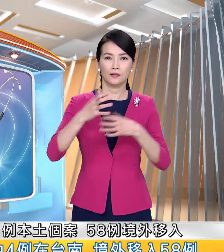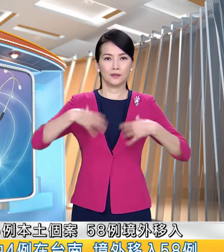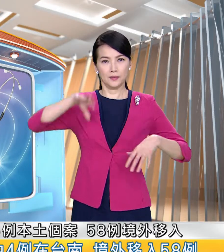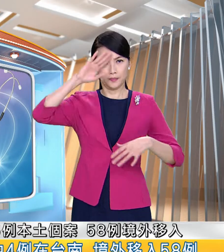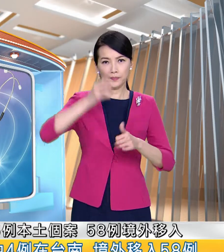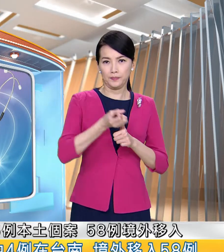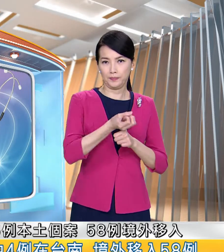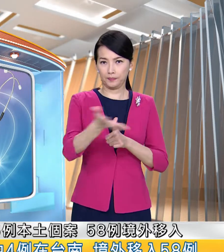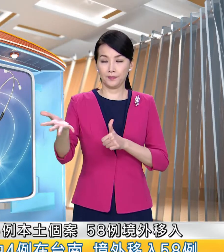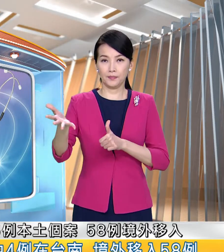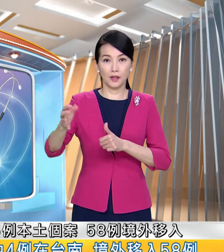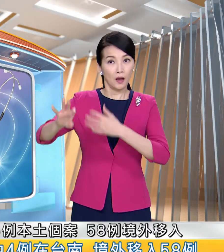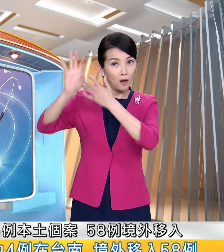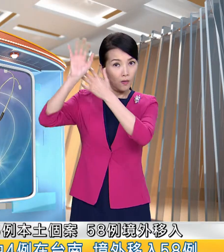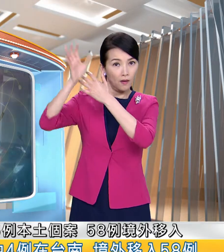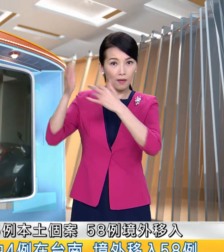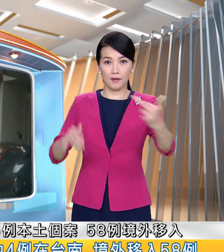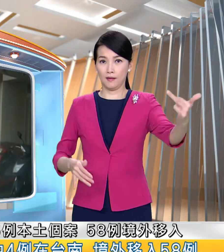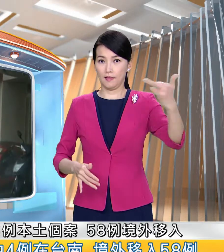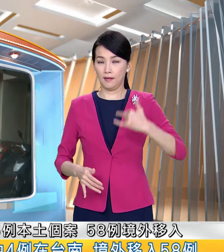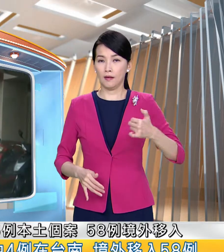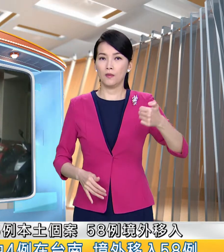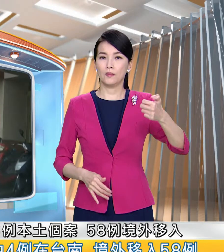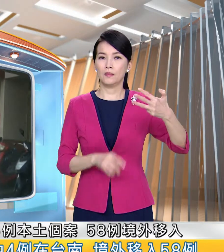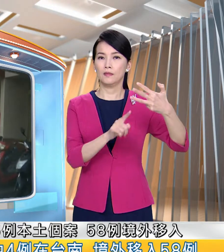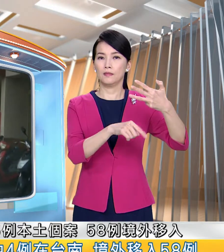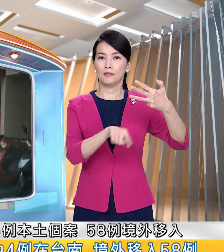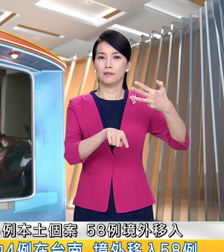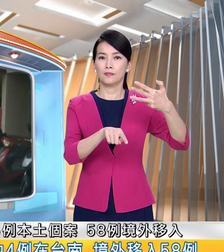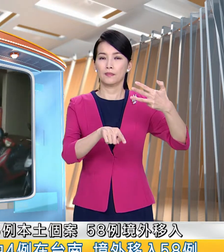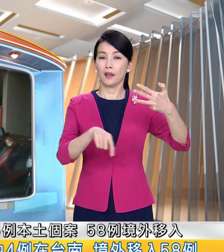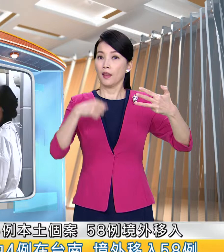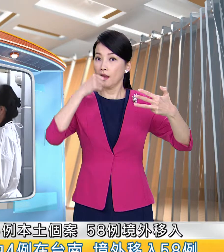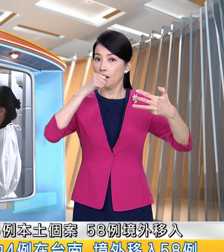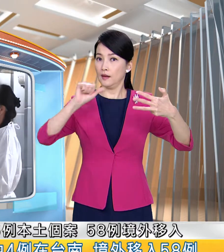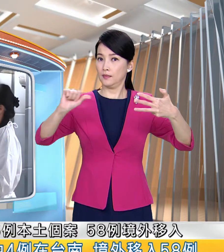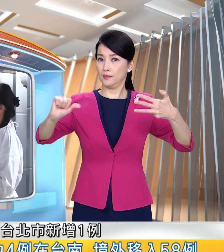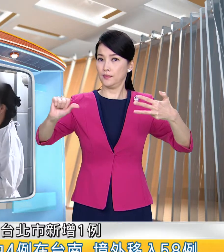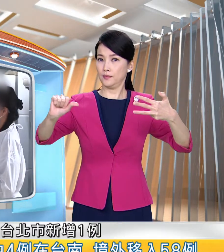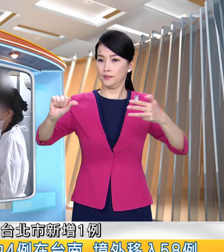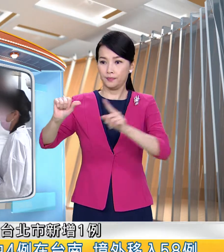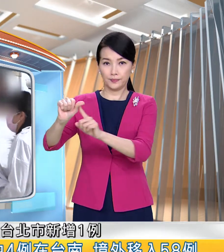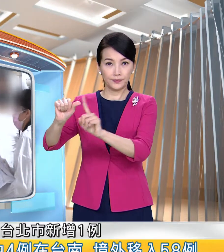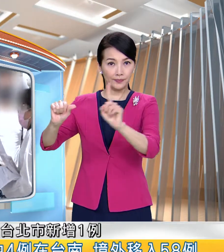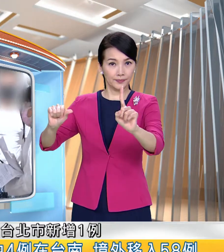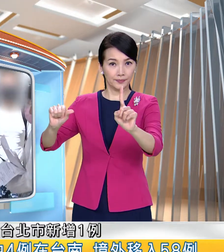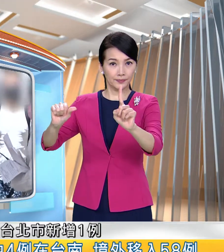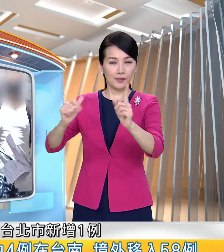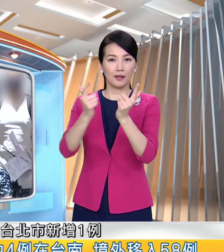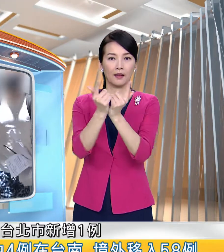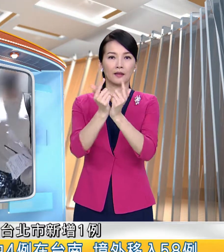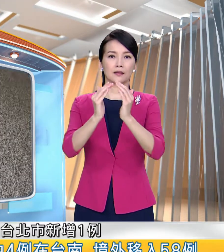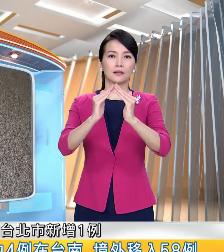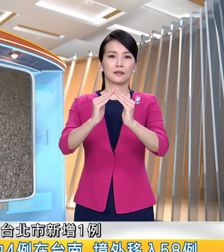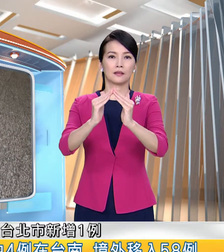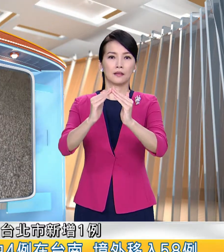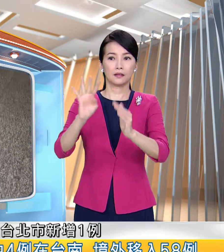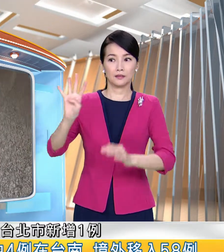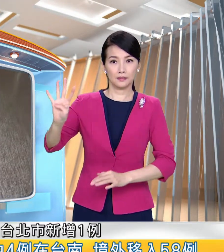国内昨天是新增了5例本土个案，58例境外移入。而本土个案部分，台北市新增了